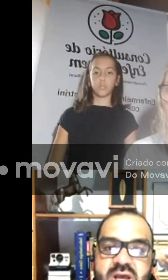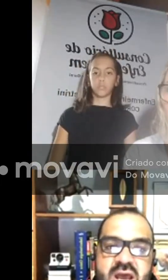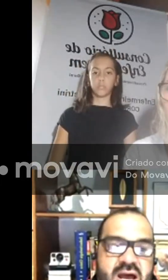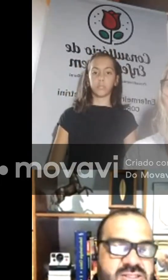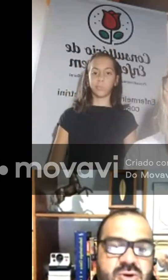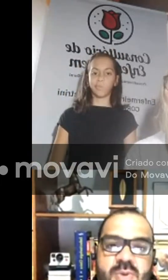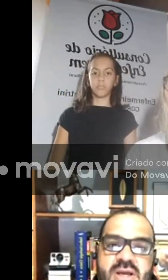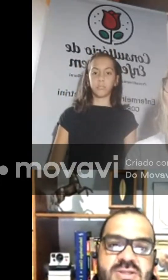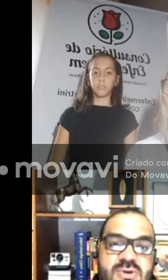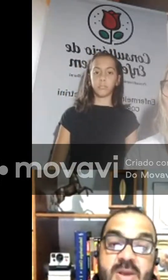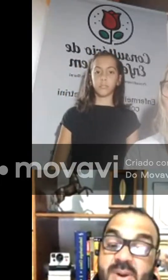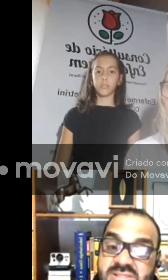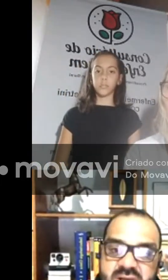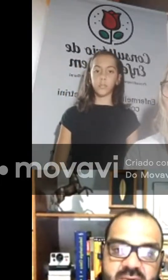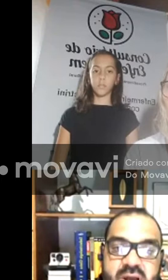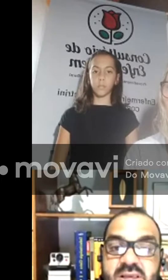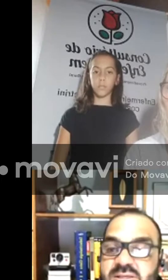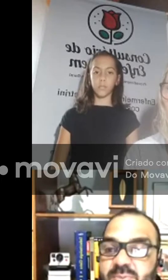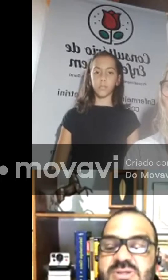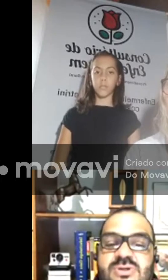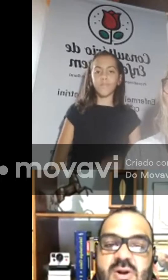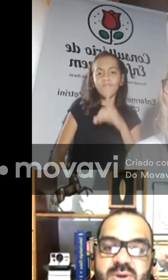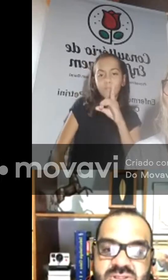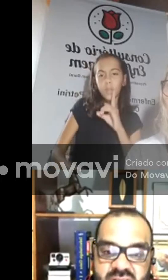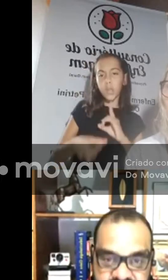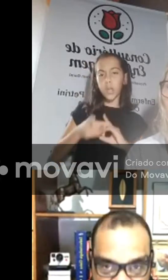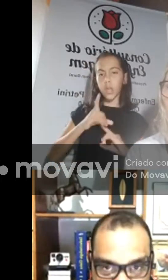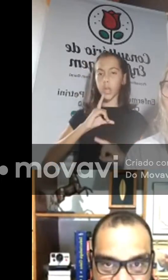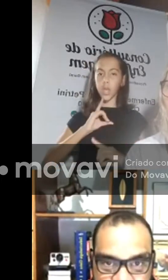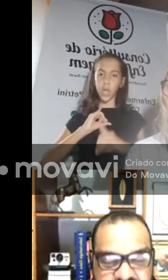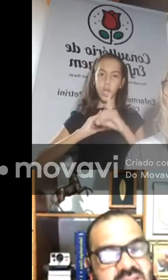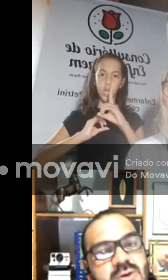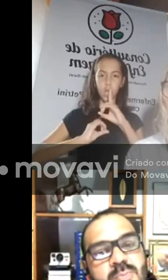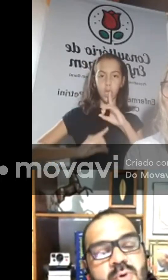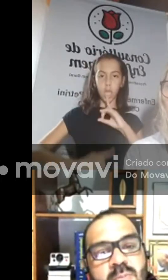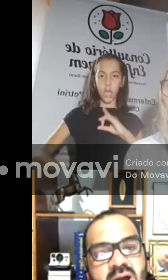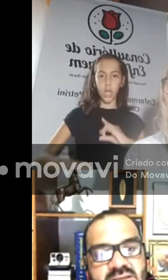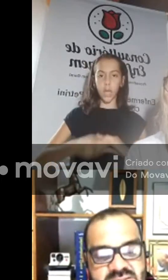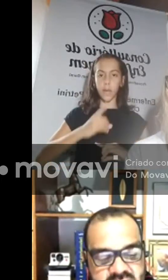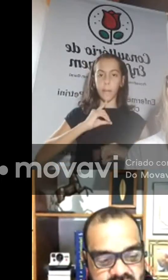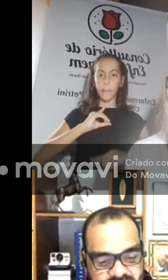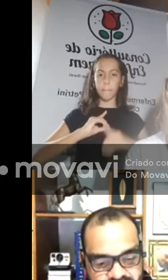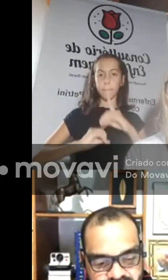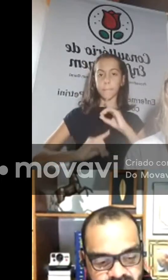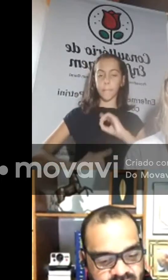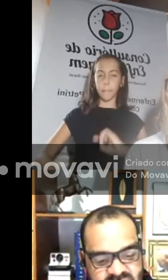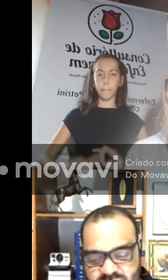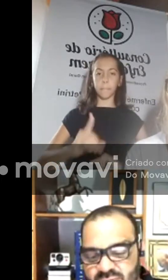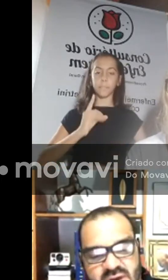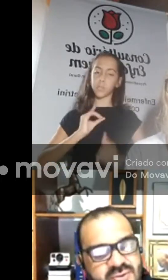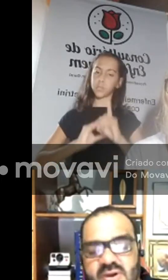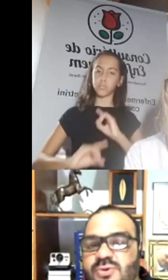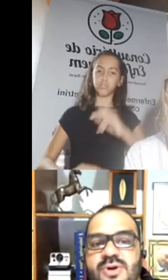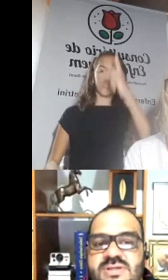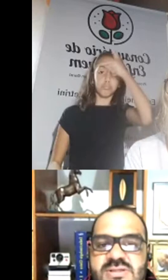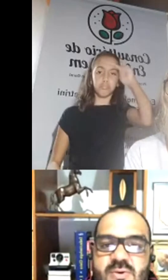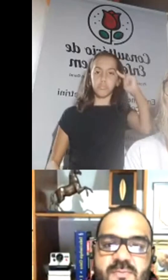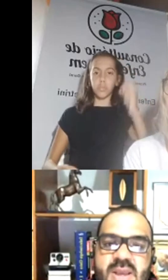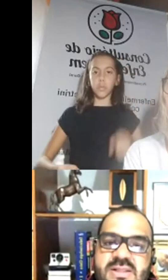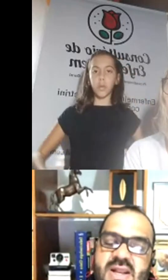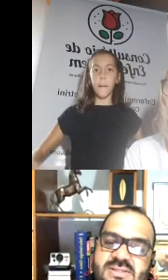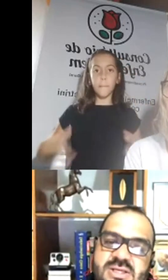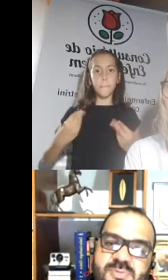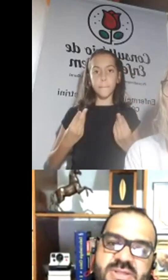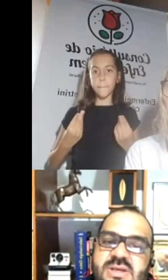outra. Assim como a questão de depressão. Aí as depressões geralmente tendem a prender um pouco mais. Então, são vários fatores que estão